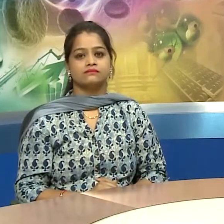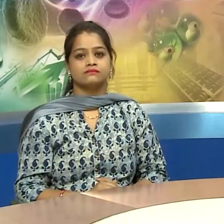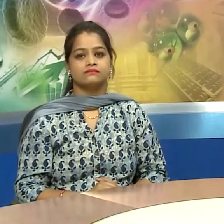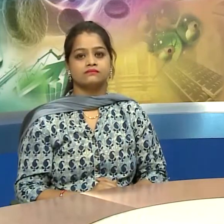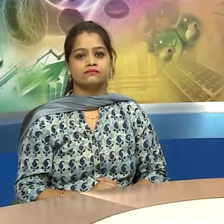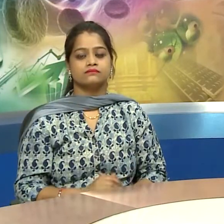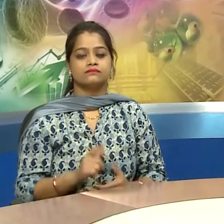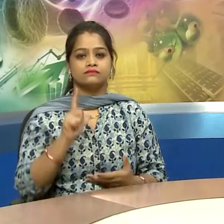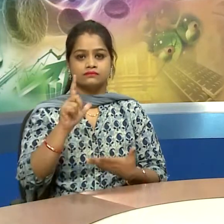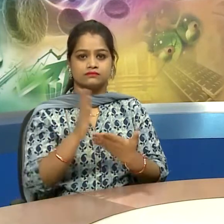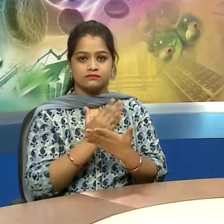पाठ 7।